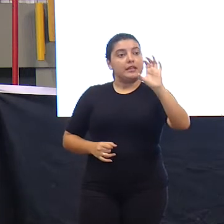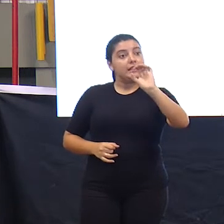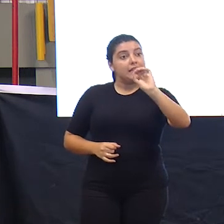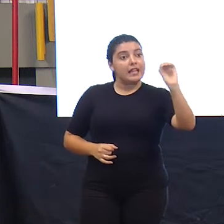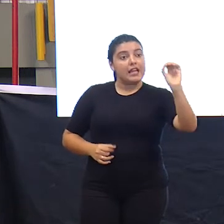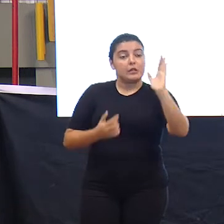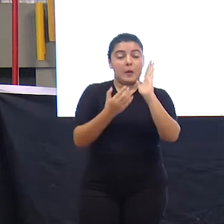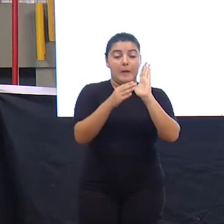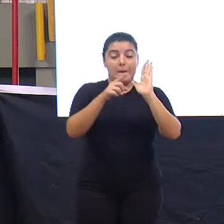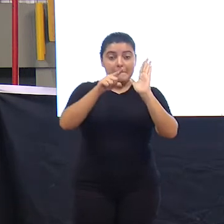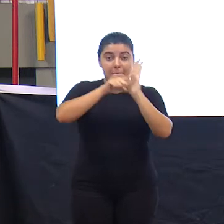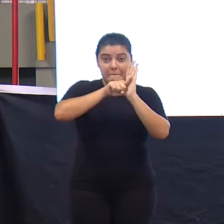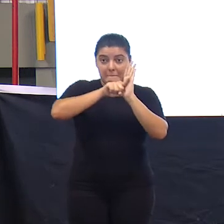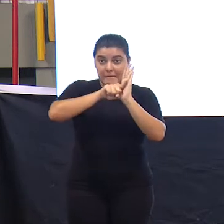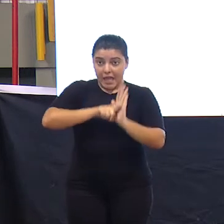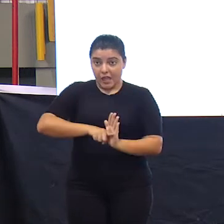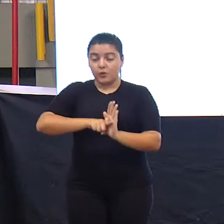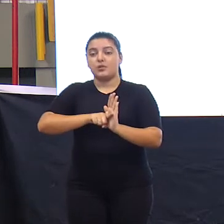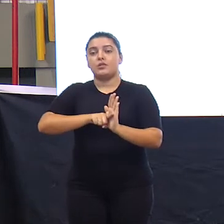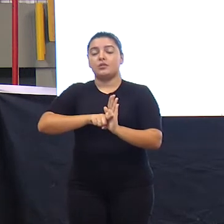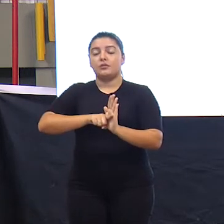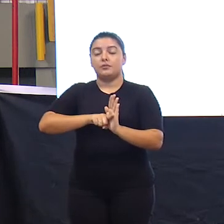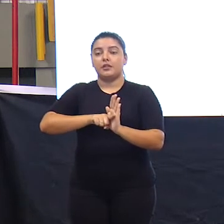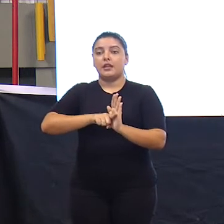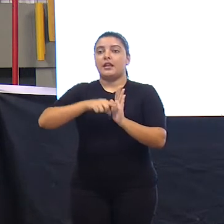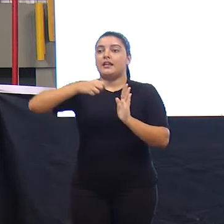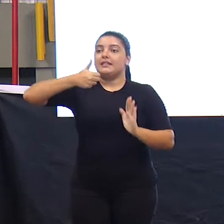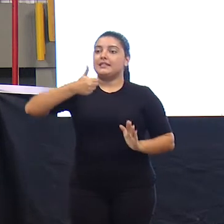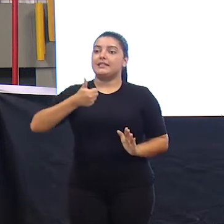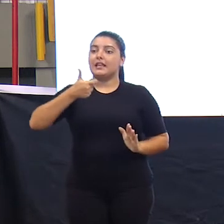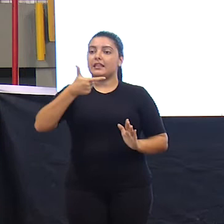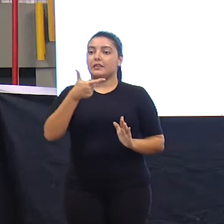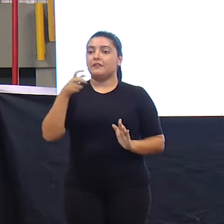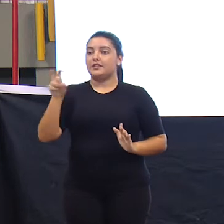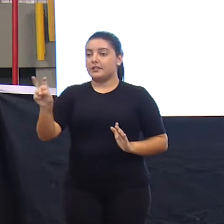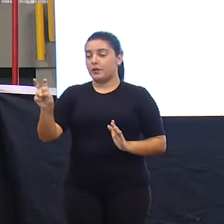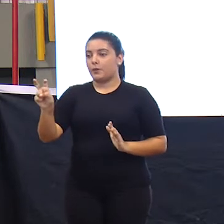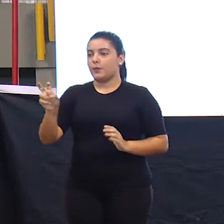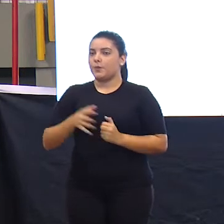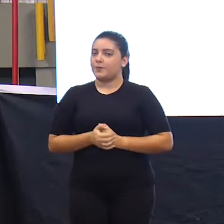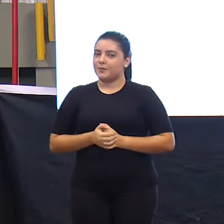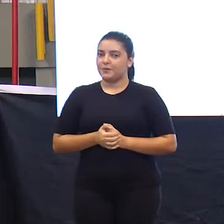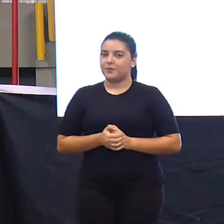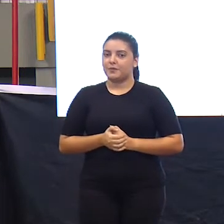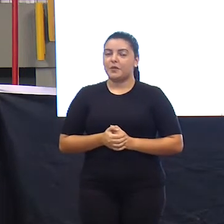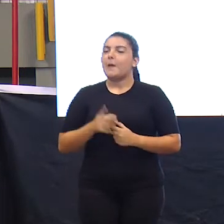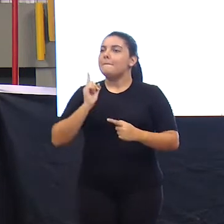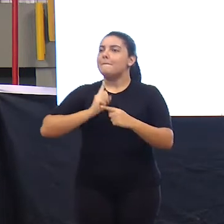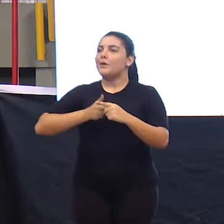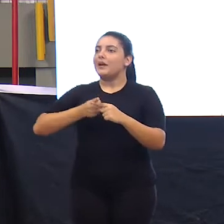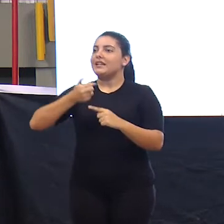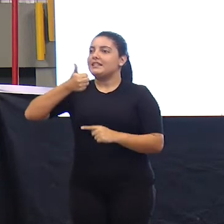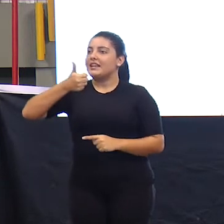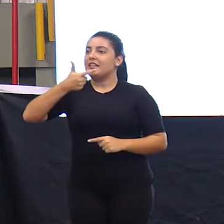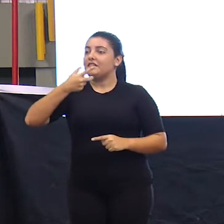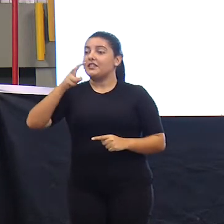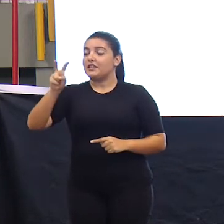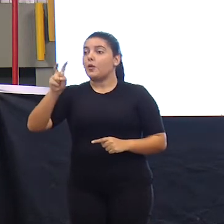e tirar, é só pegar 2.500 e tirar 125.